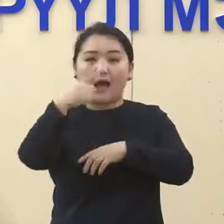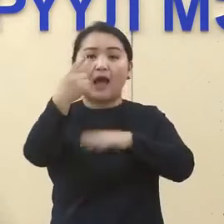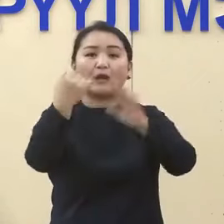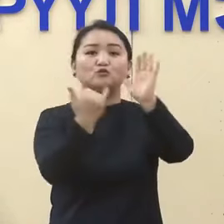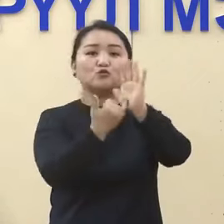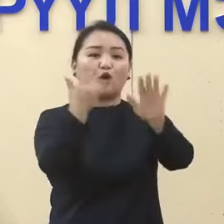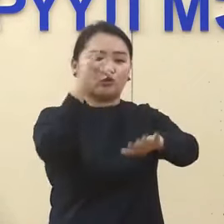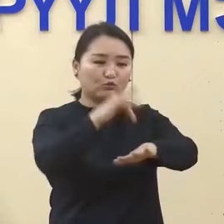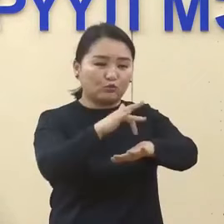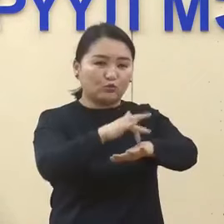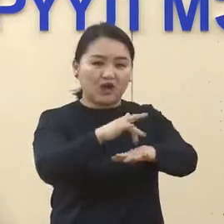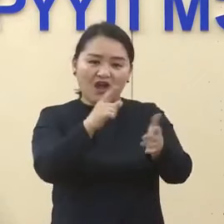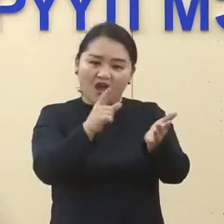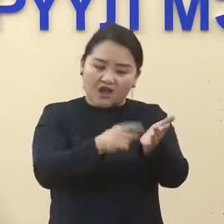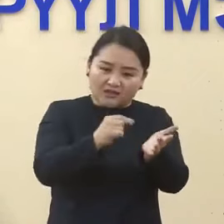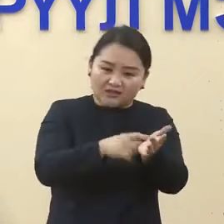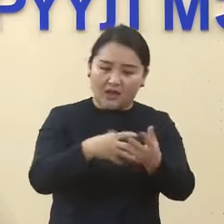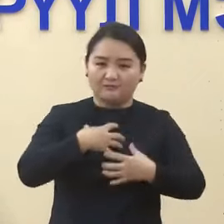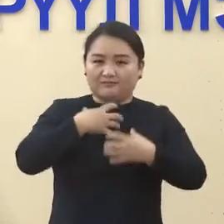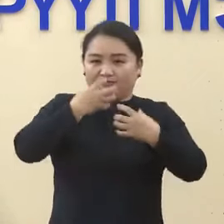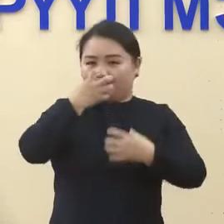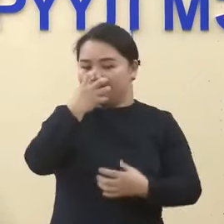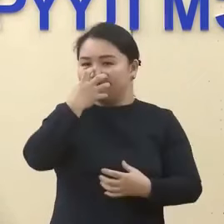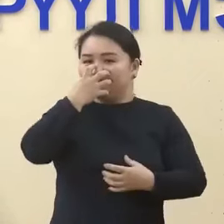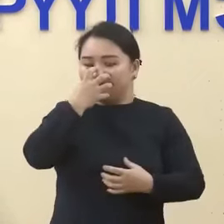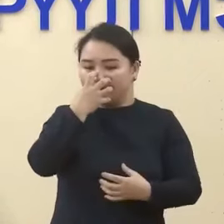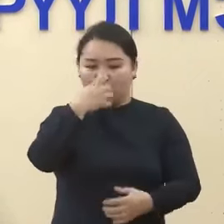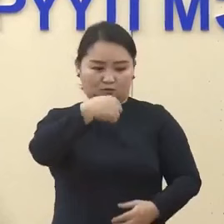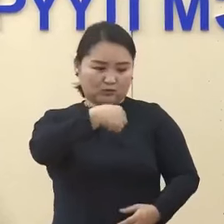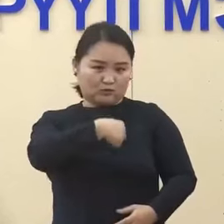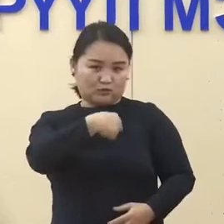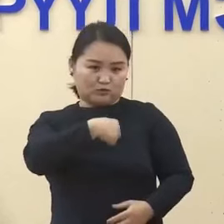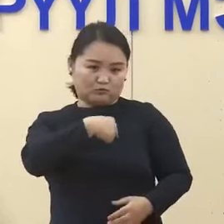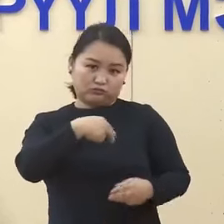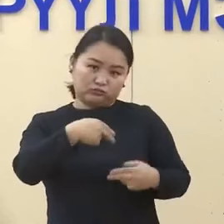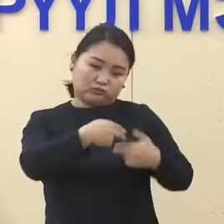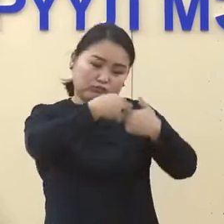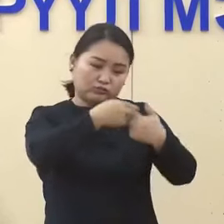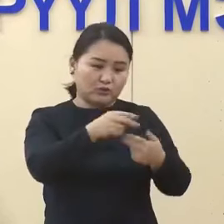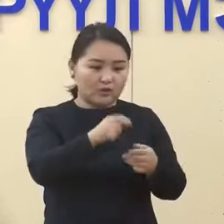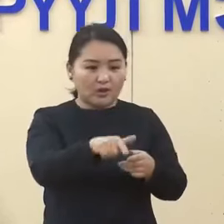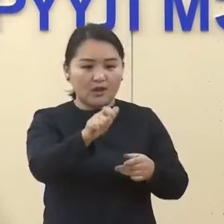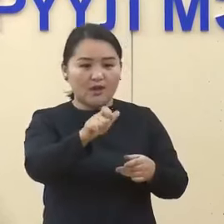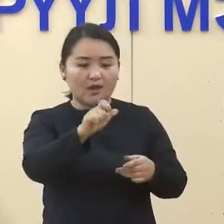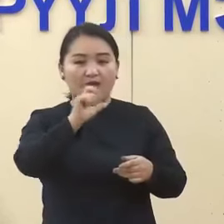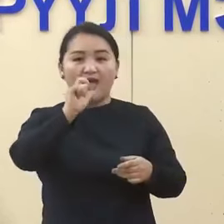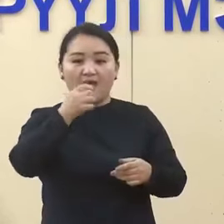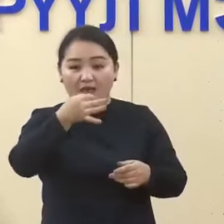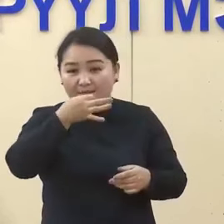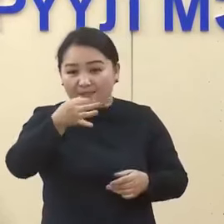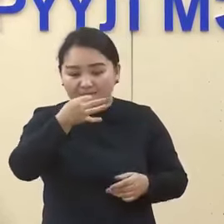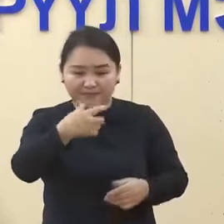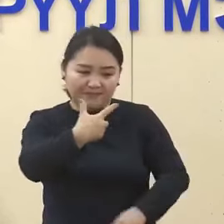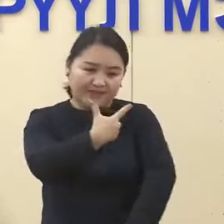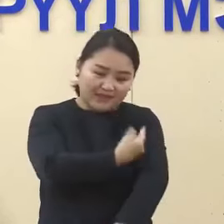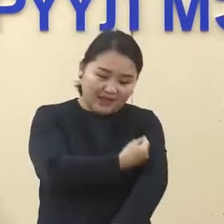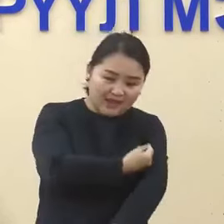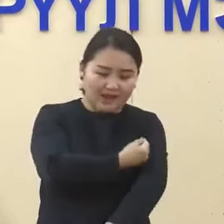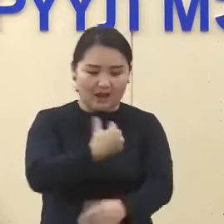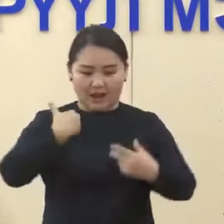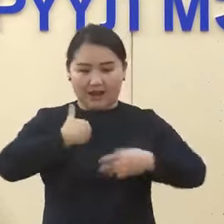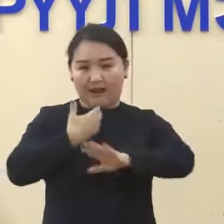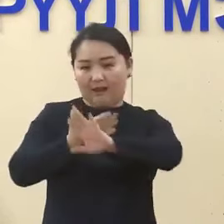хөрөмж амьсгалын аппарат, зүрхний монитор, хамгаалалт хувц ийм тариаг бол олгосон. За хоёр дахь шатндаа